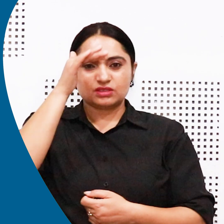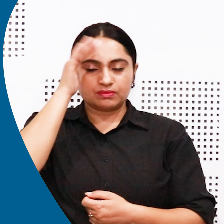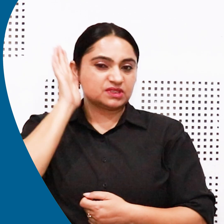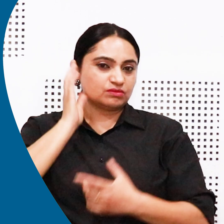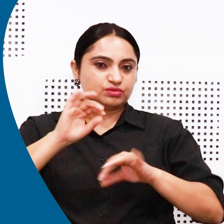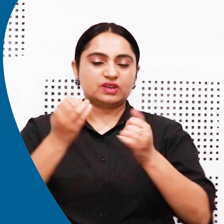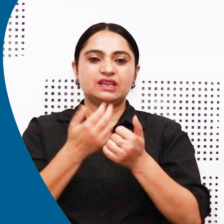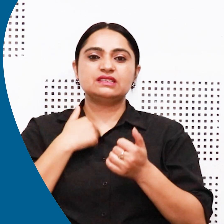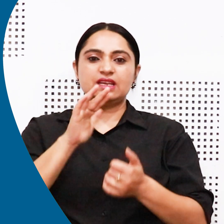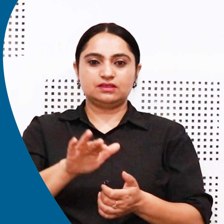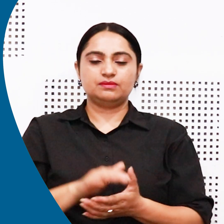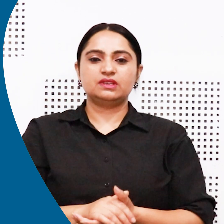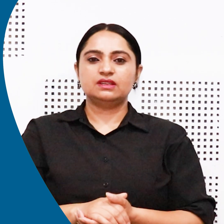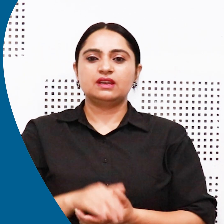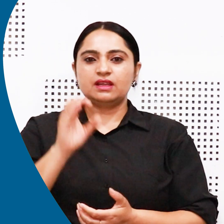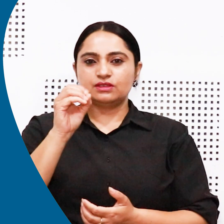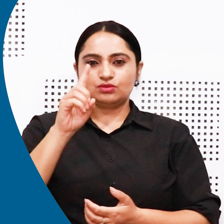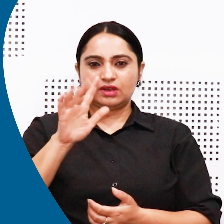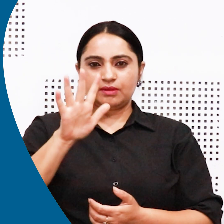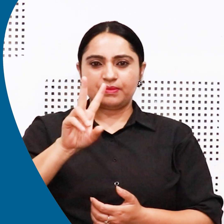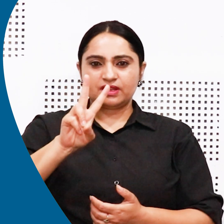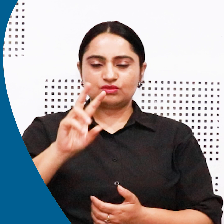छ भने हाम्रो टेलिफोन नम्बर